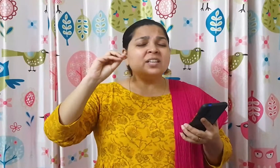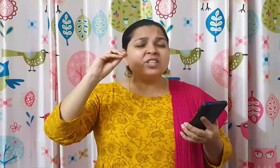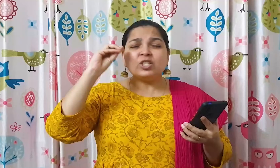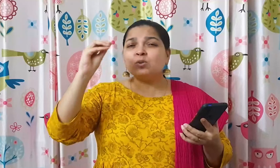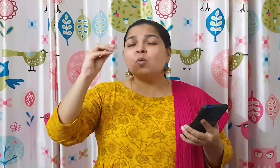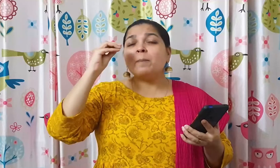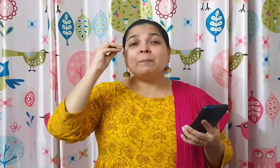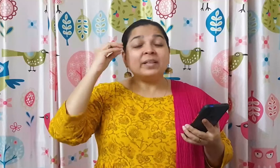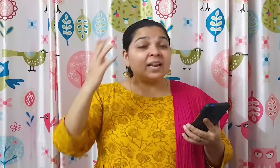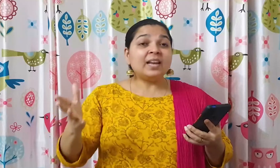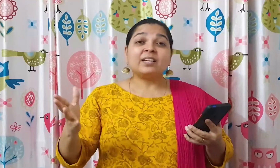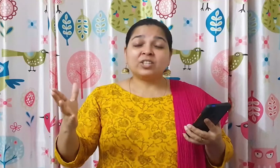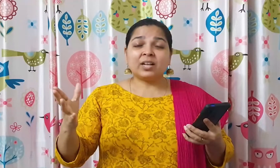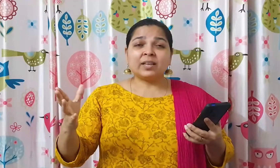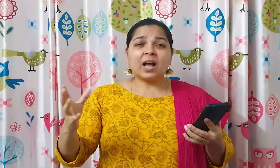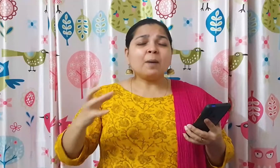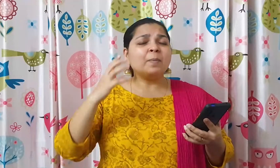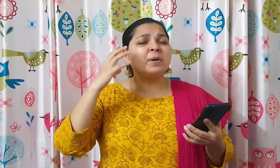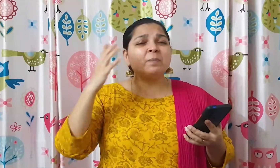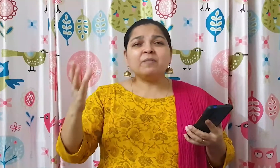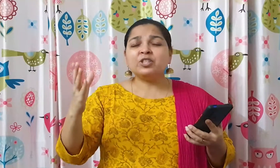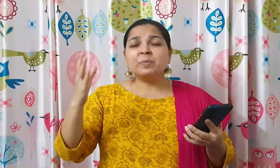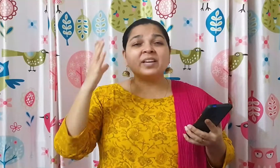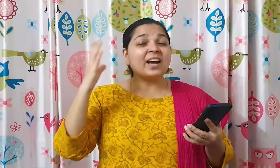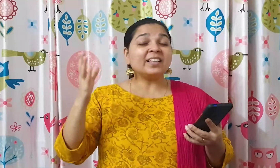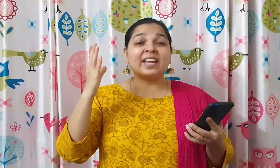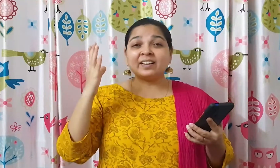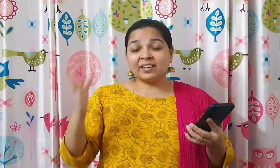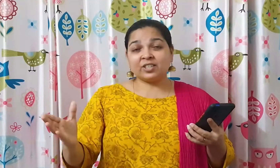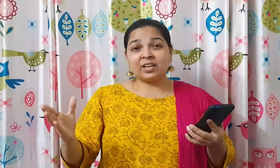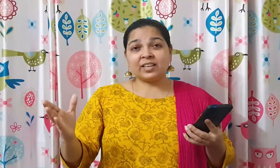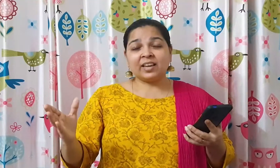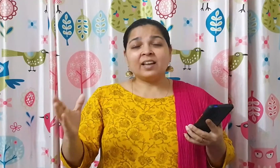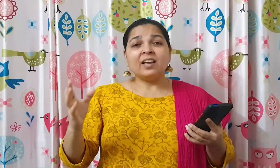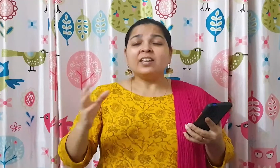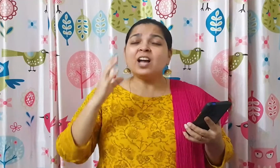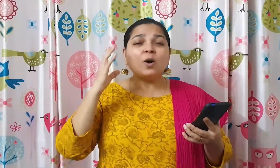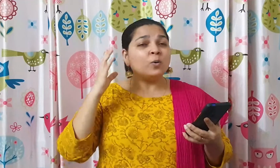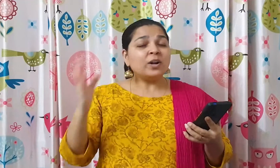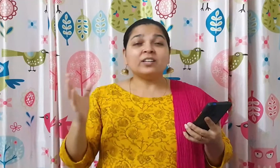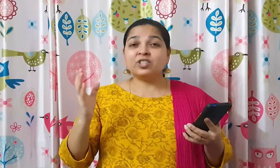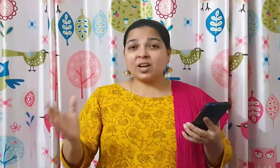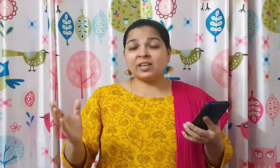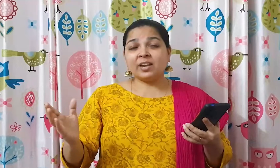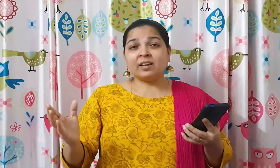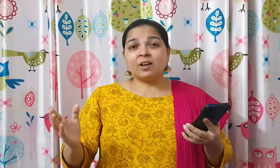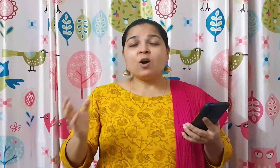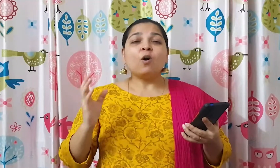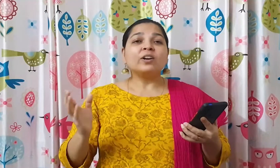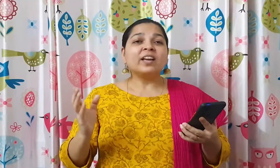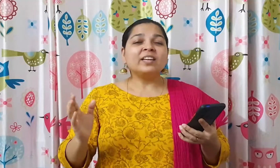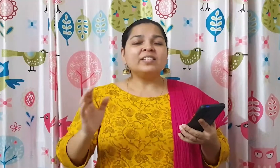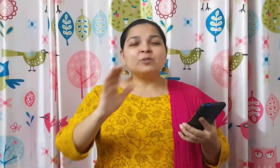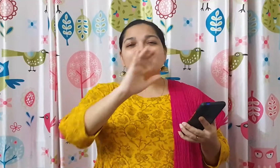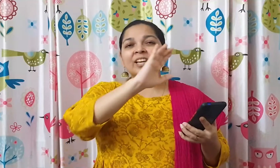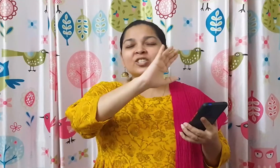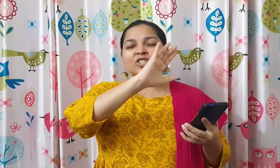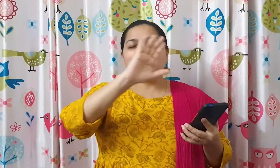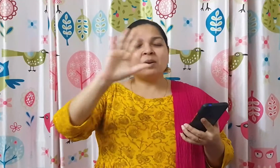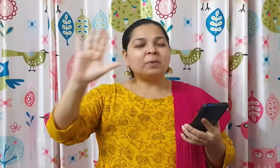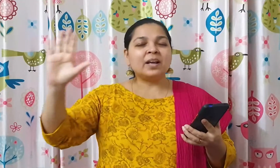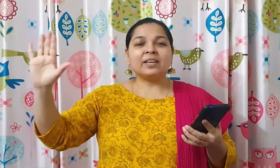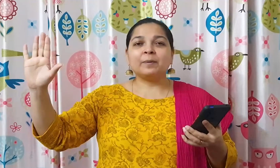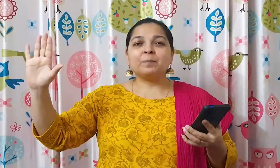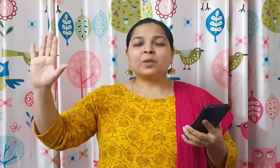যে পোহৰ হওক, আৰু তাতে পোহৰ হৈ গ'ল। প্ৰতিটো বস্তুৱে ঈশ্বৰে ক'লে, সেয়ে